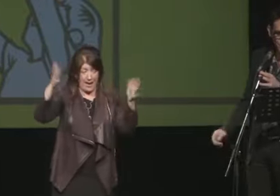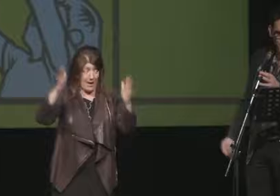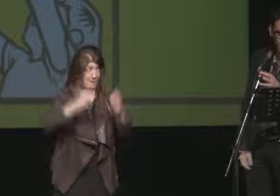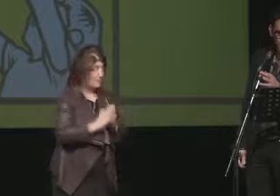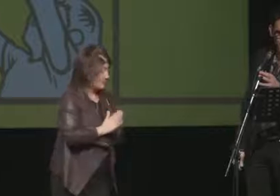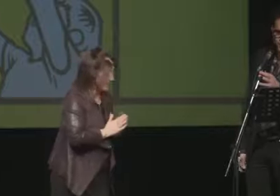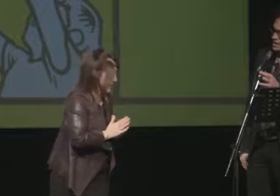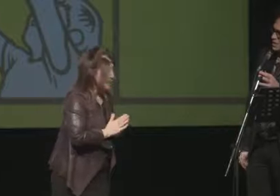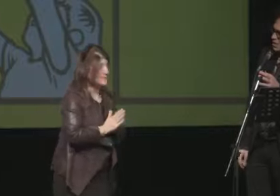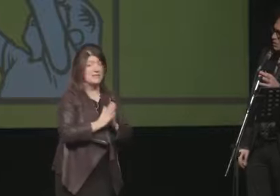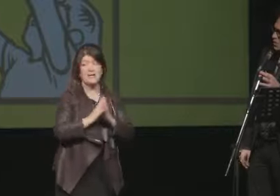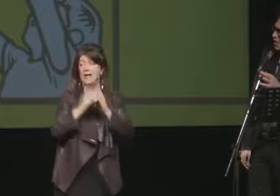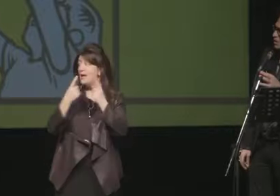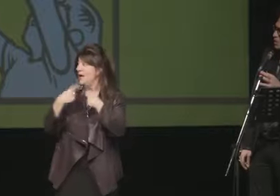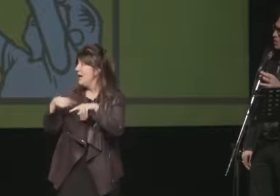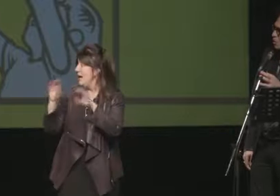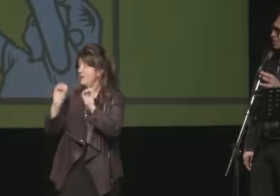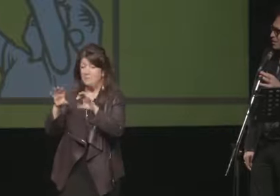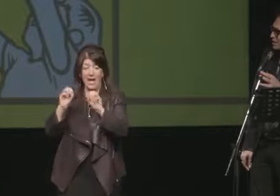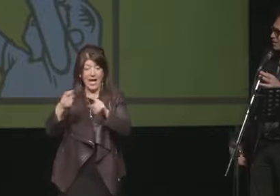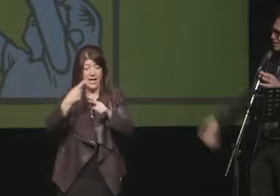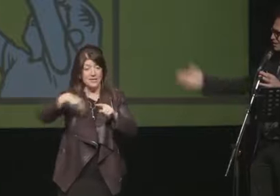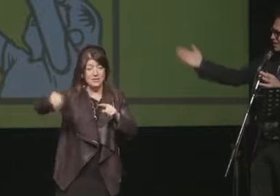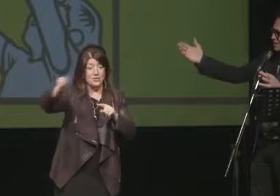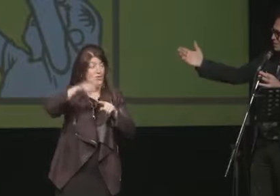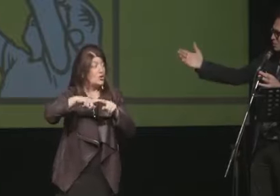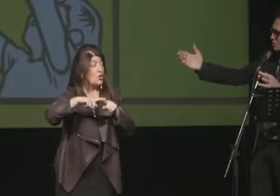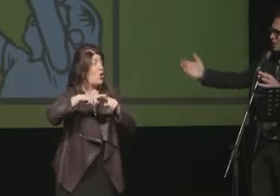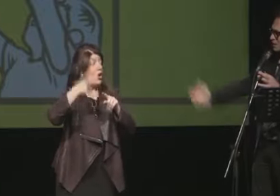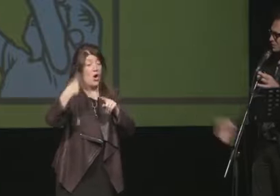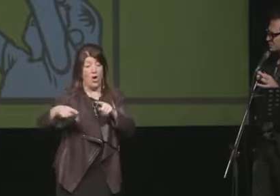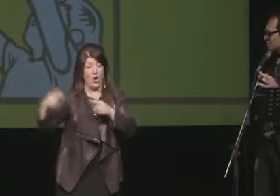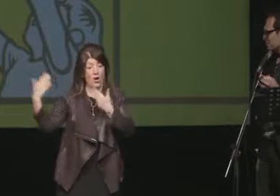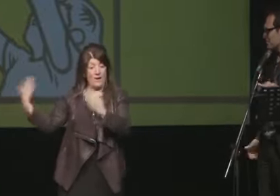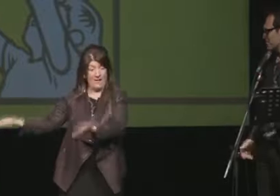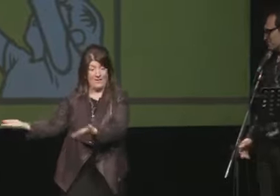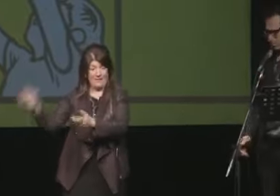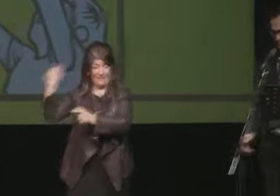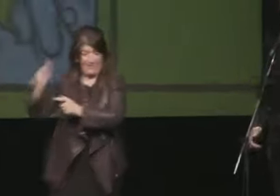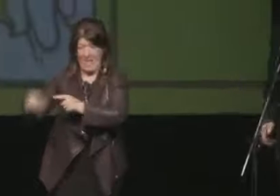maestro Dave Zagnerato alla console direi che si può cominciare